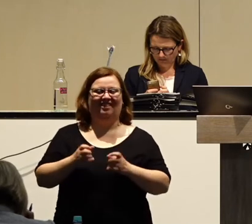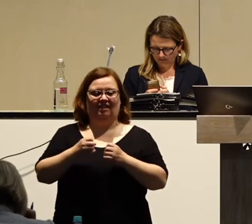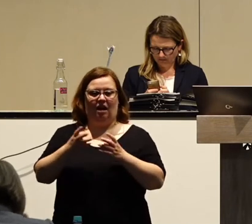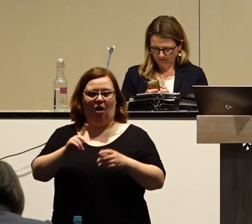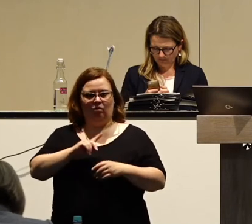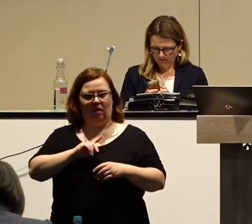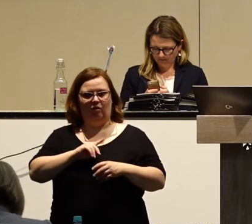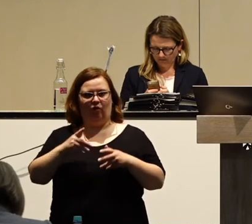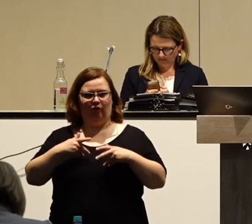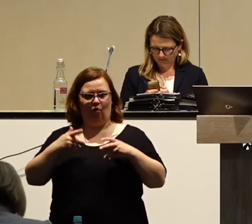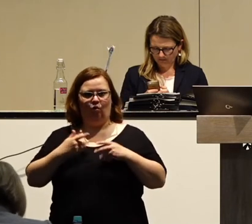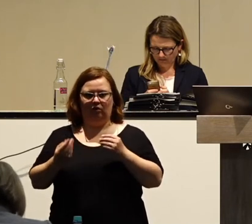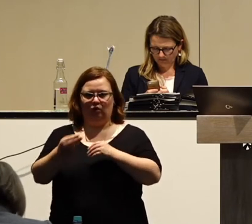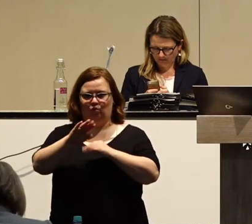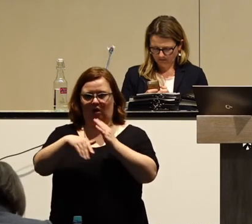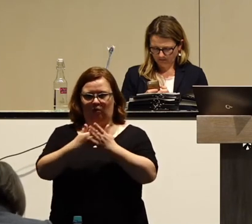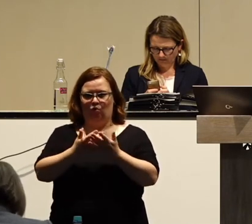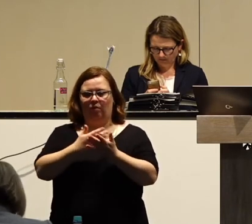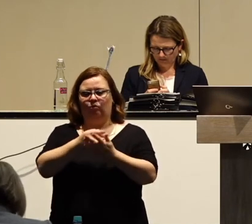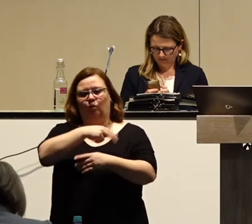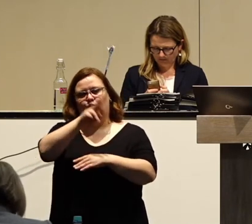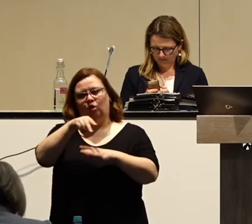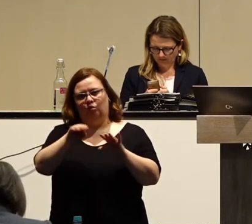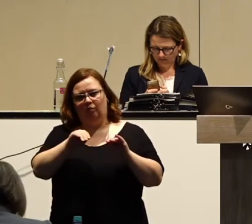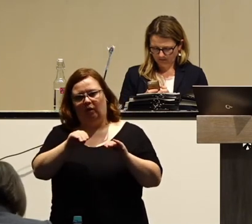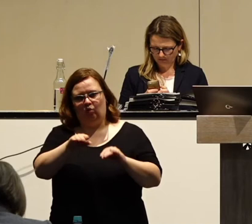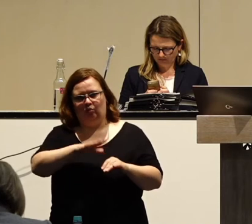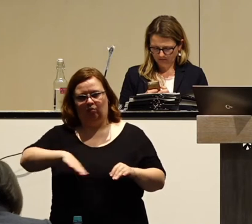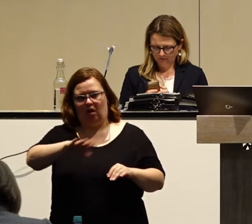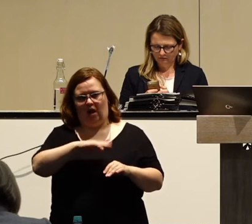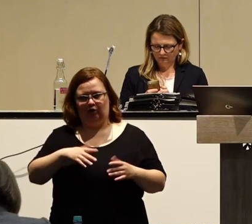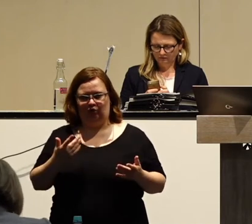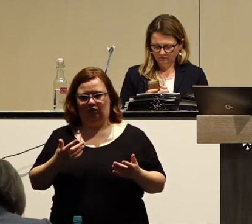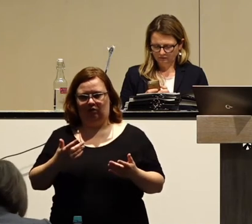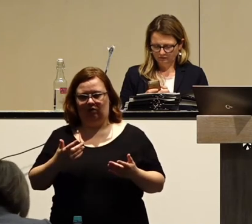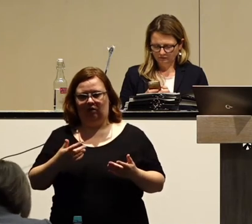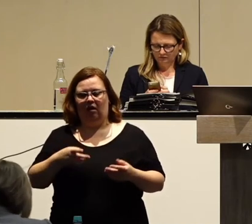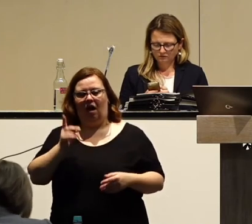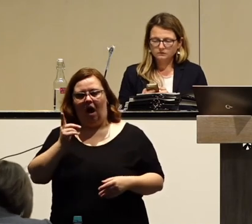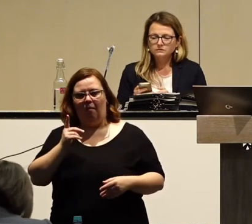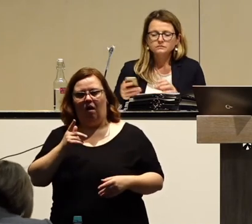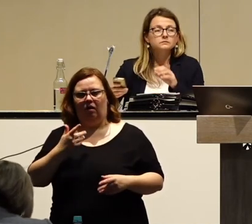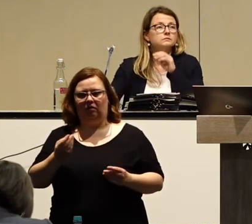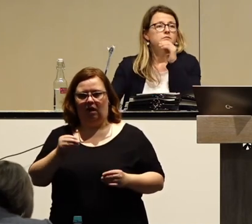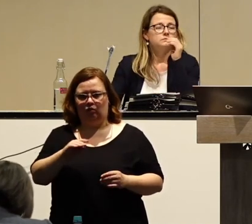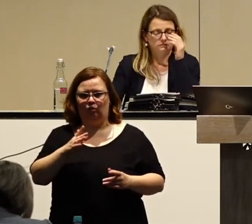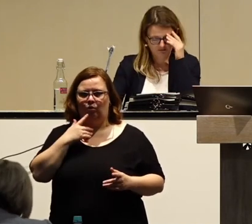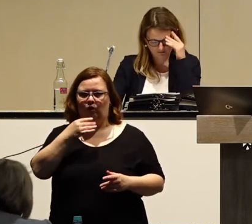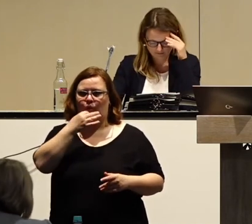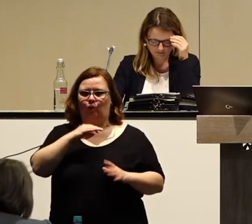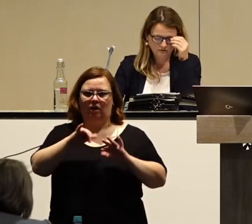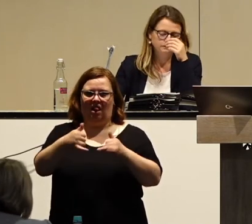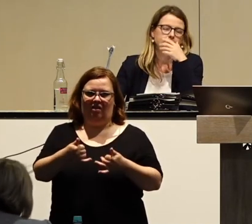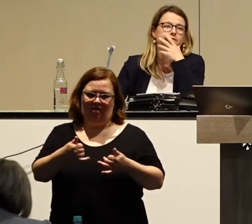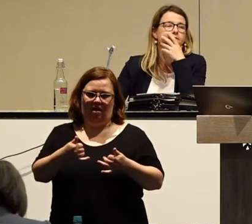begrüßen wir auch die zusätzlichen Angebote, die im museumspädagogischen Bereich geschaffen werden. Allerdings ist hier kritisch anzumerken, dass über die Jugendhilfe